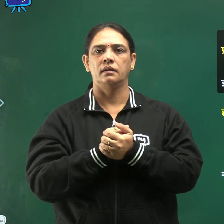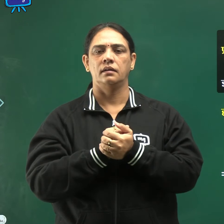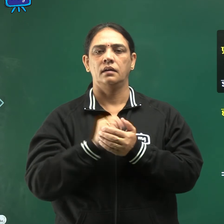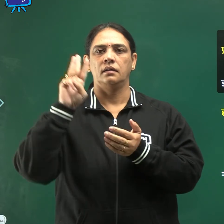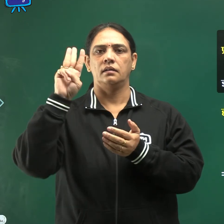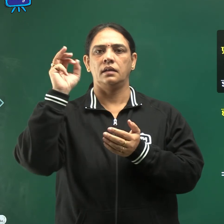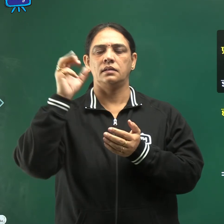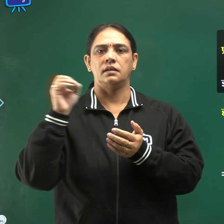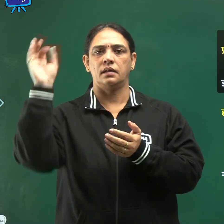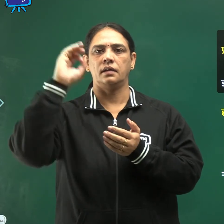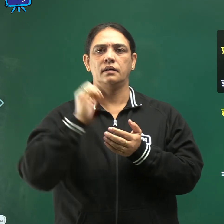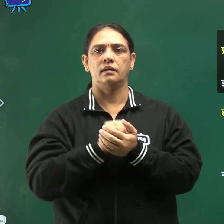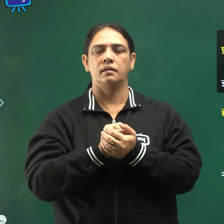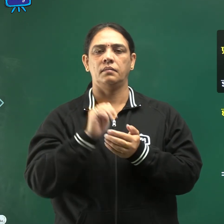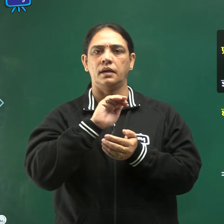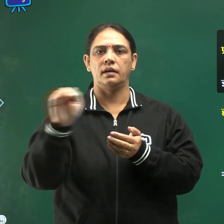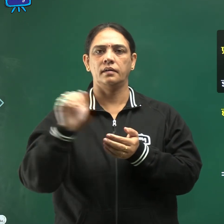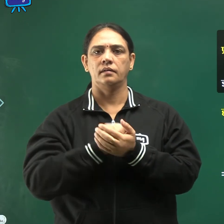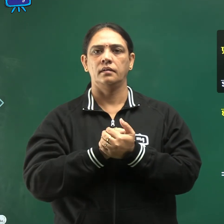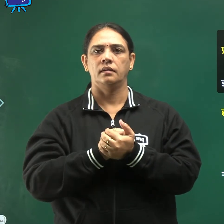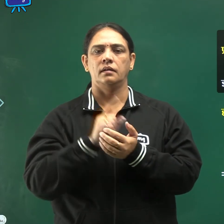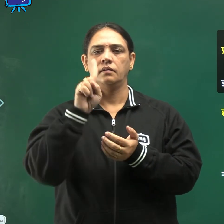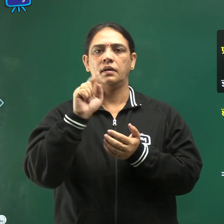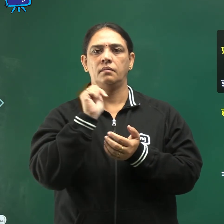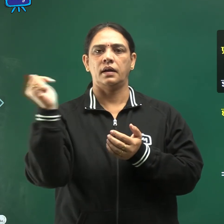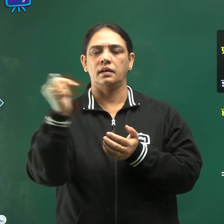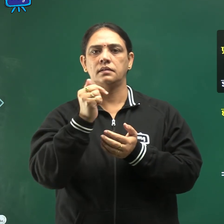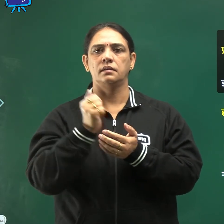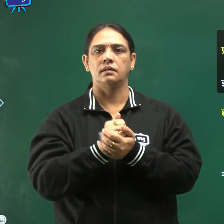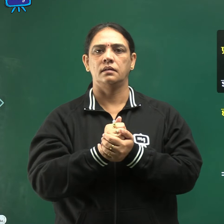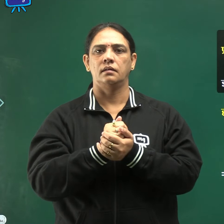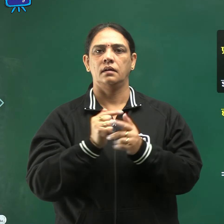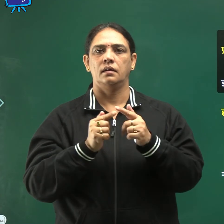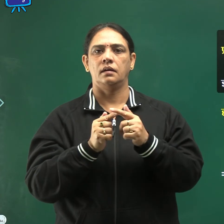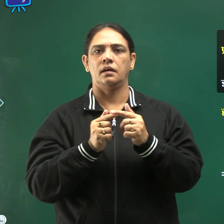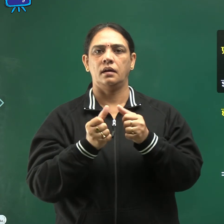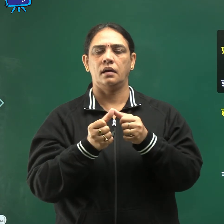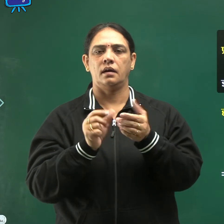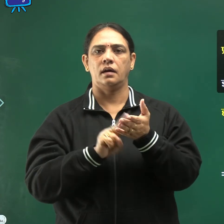30 डिग्री बटे 1 माइनस टेन स्क्वायर